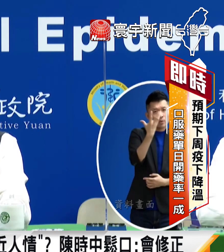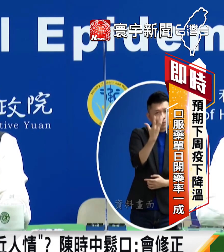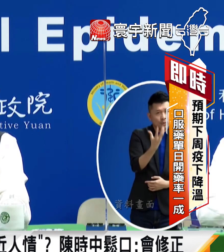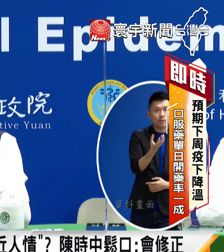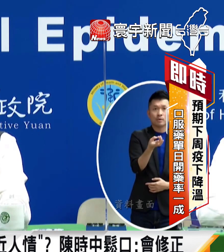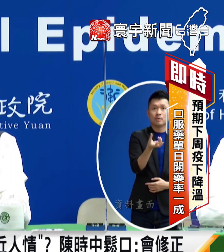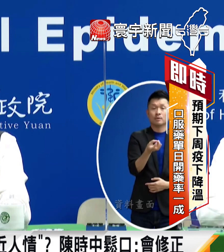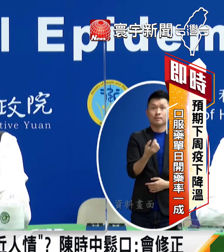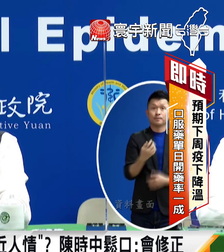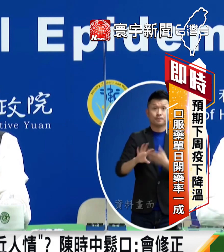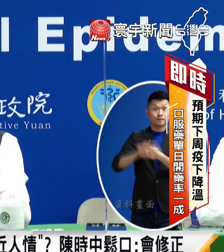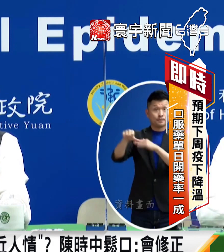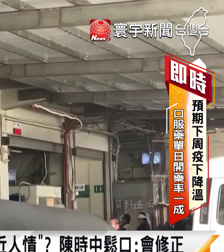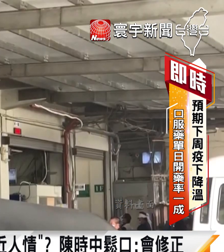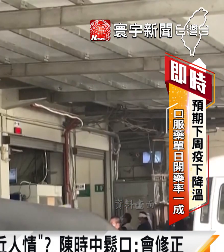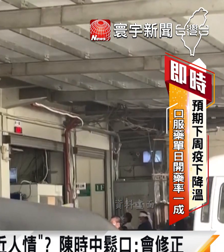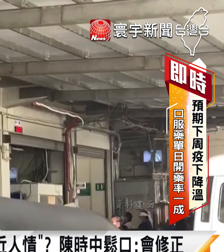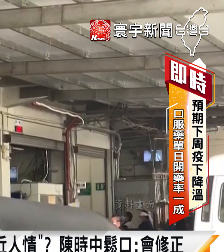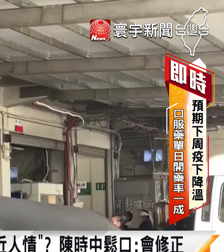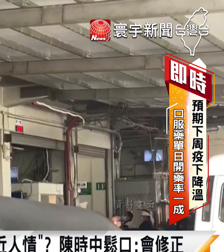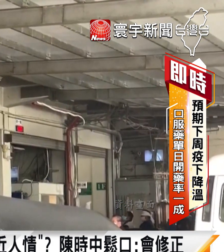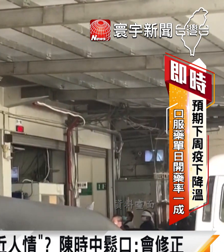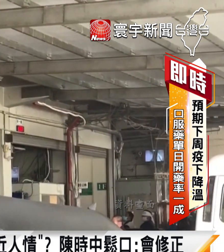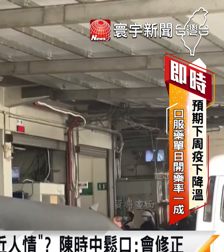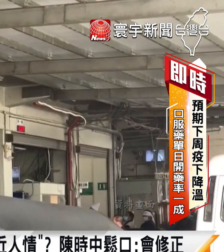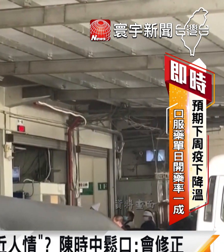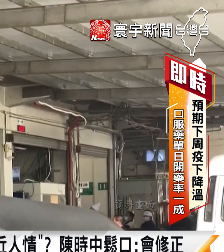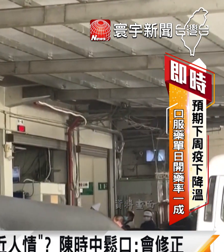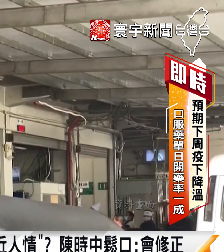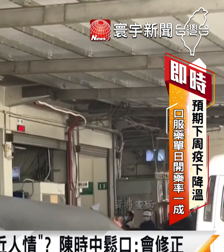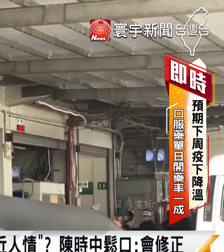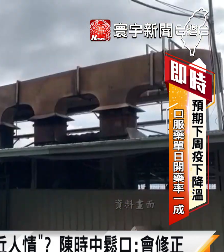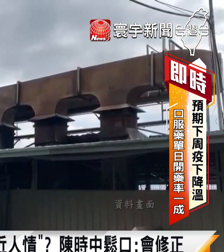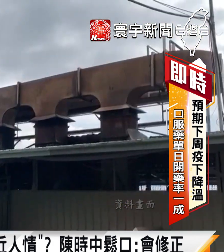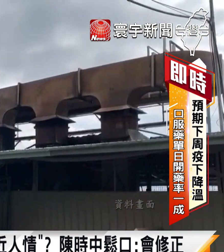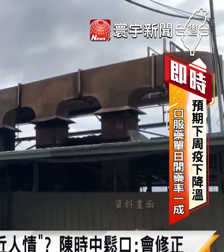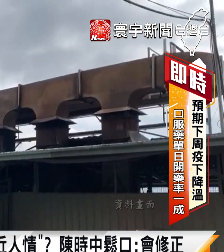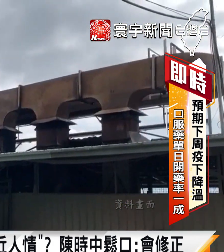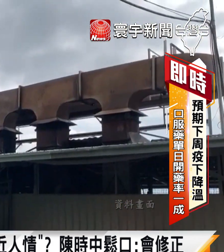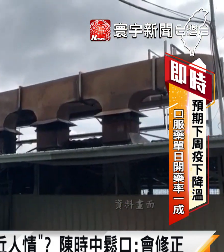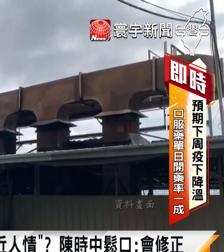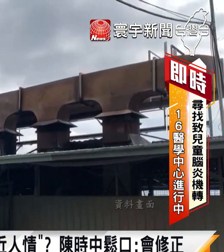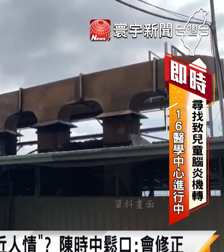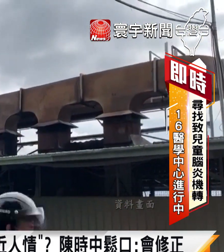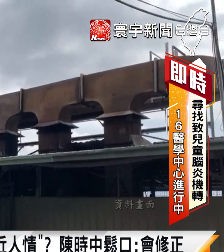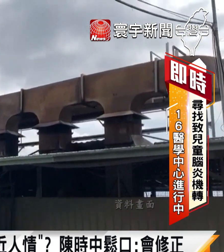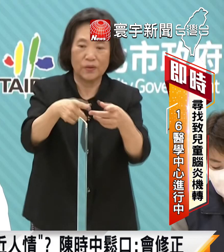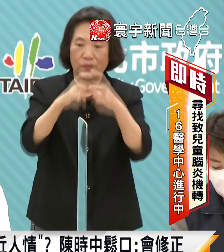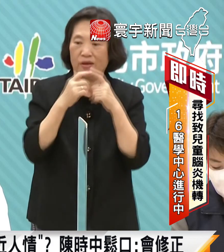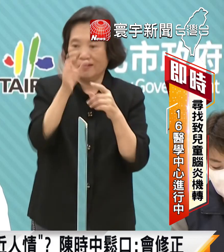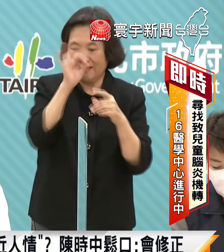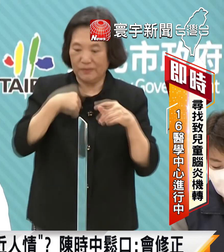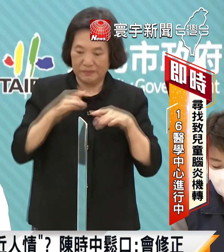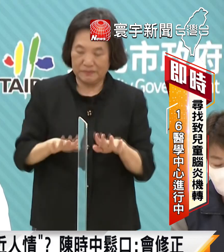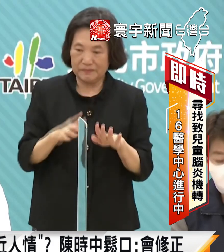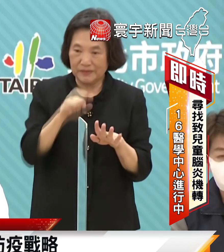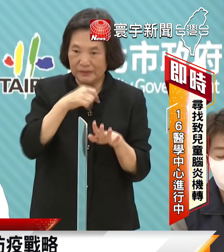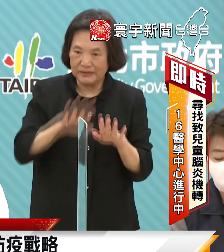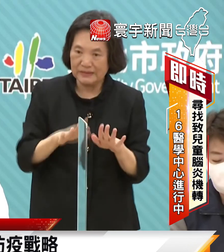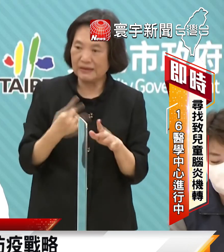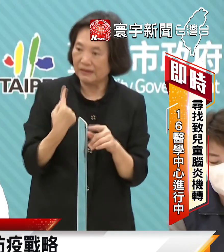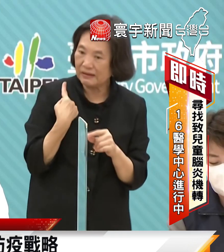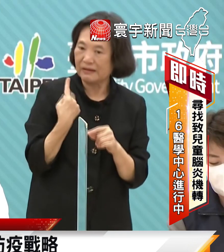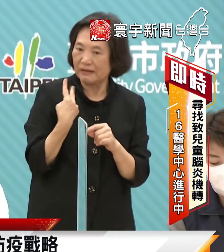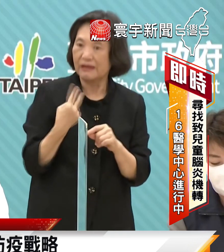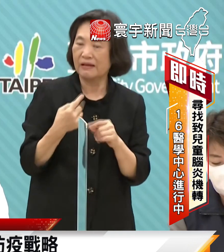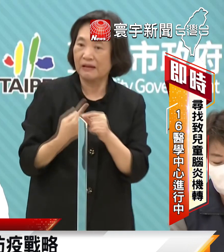死亡个案已经超过3000人，中央政策还在打迷糊仗，甩锅地方，让民众自求多福。 这2年当中的防